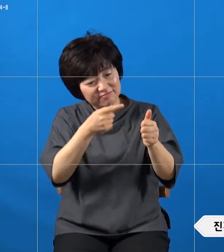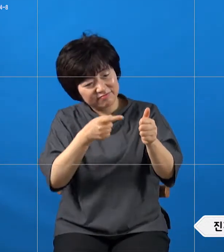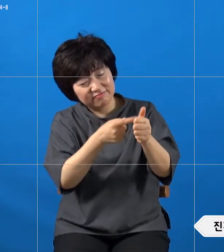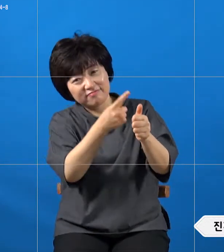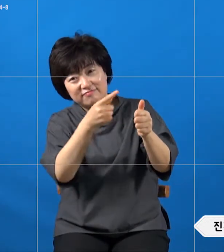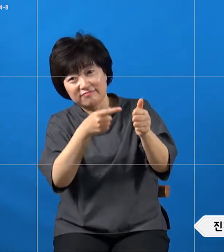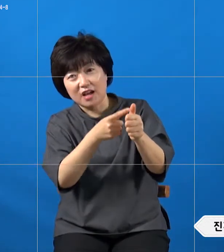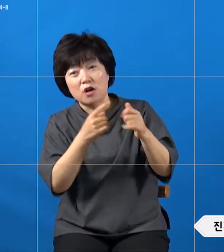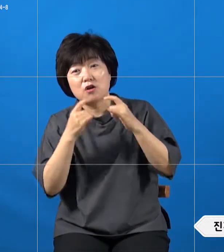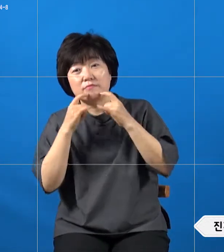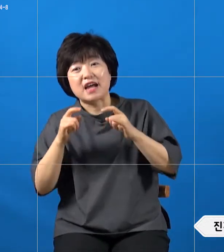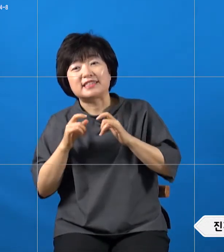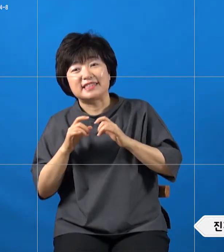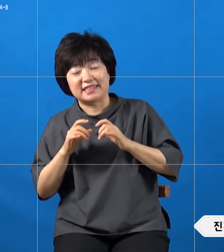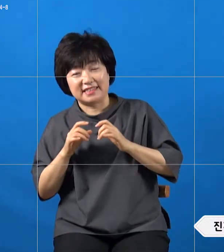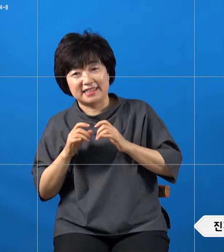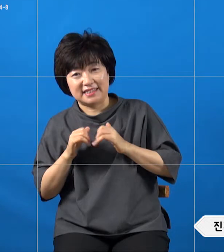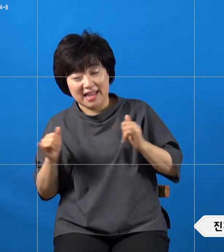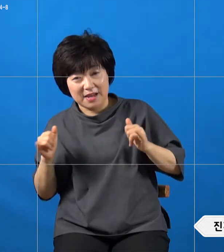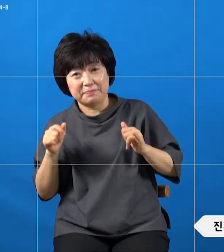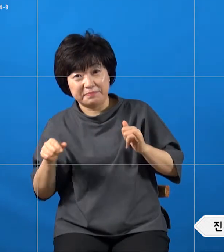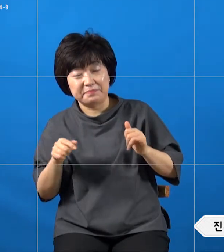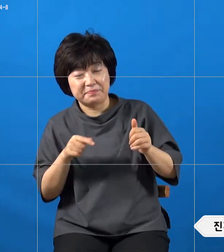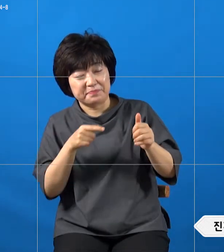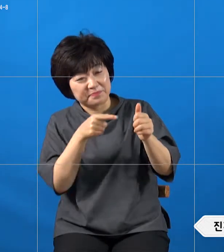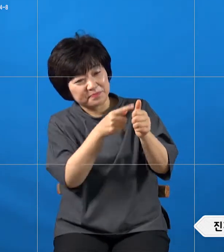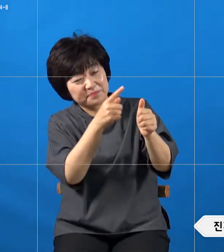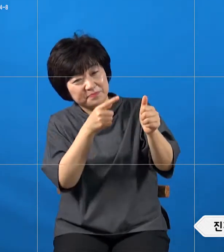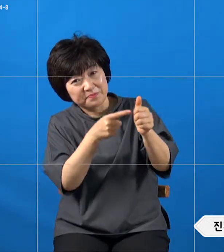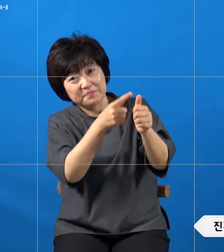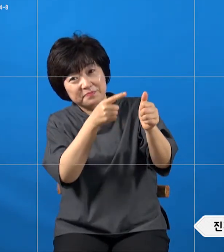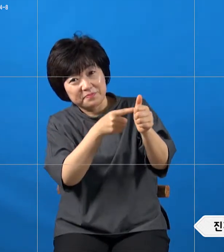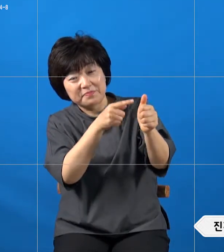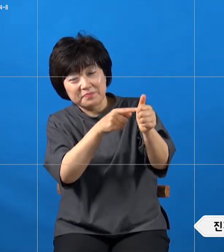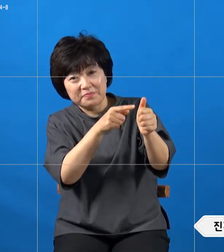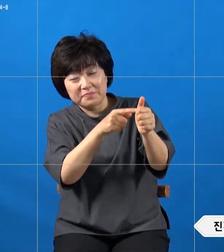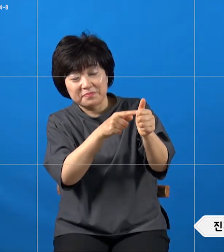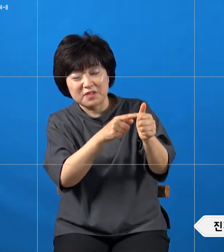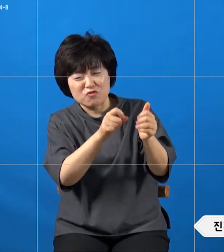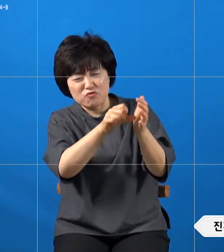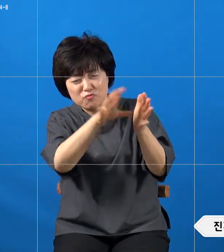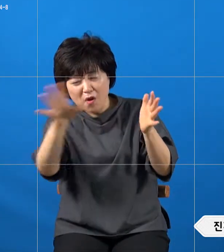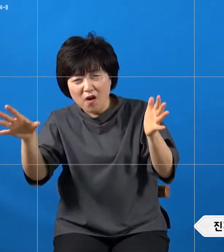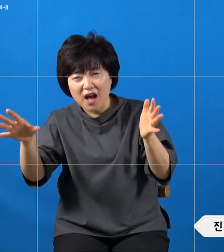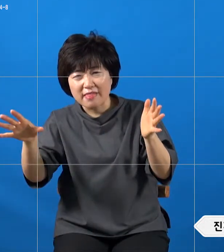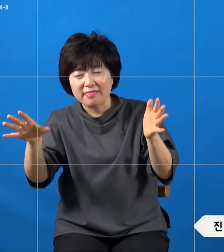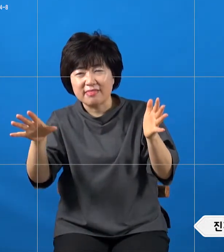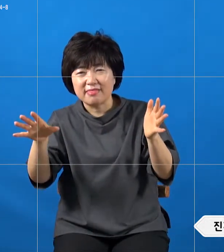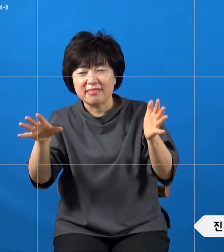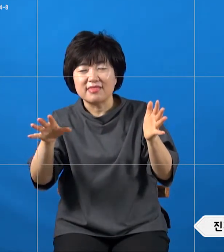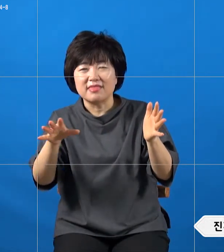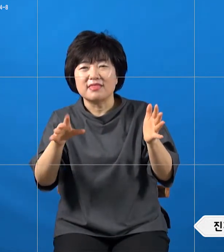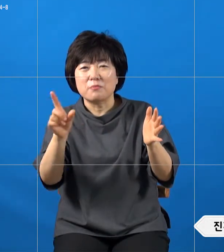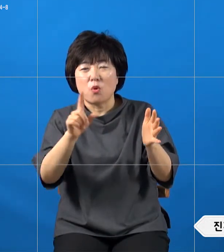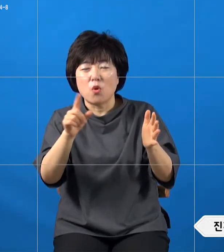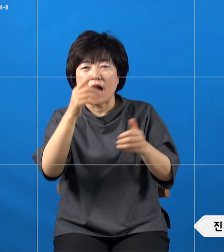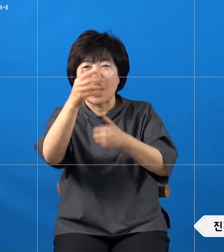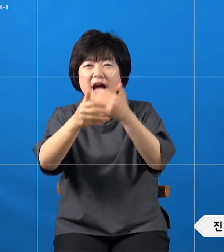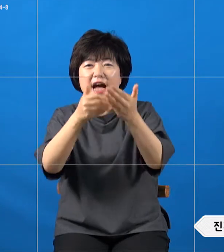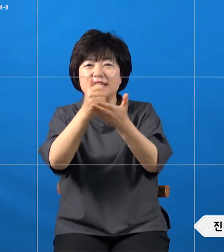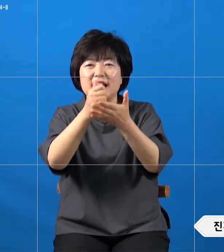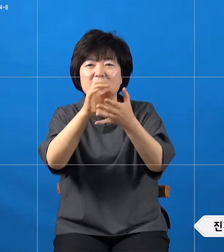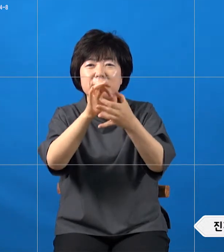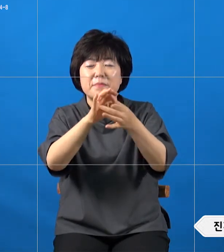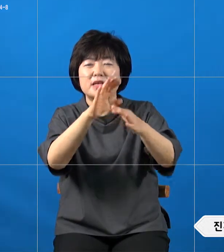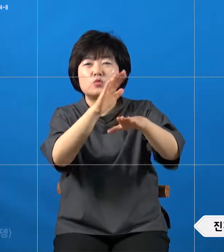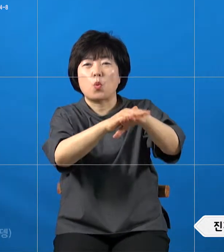나타냈던 프랑스의 조각가 로댕의 작품 중에 유명한 하나님의 손이라는 작품이 있습니다. The